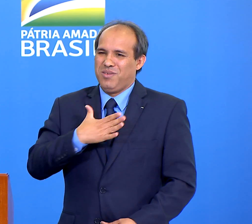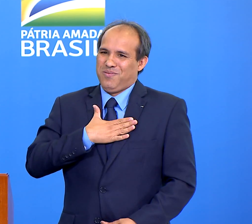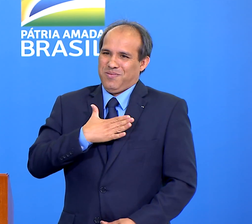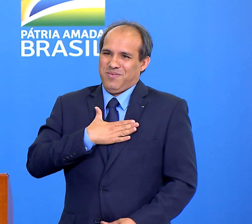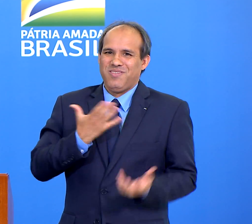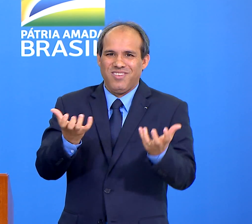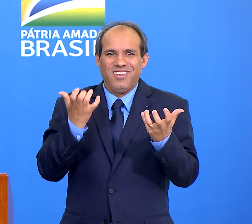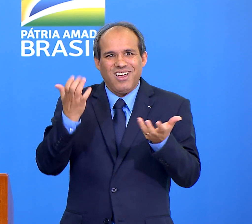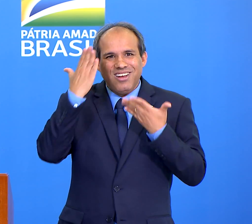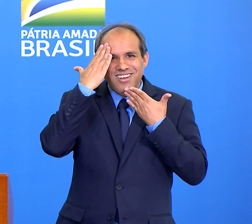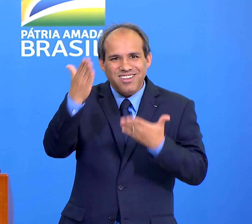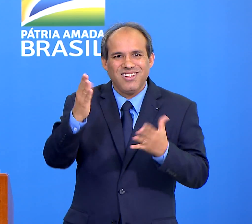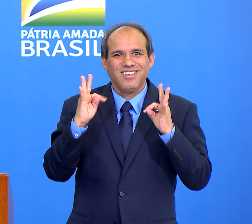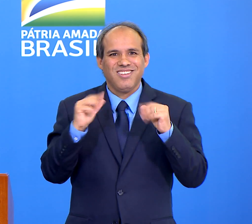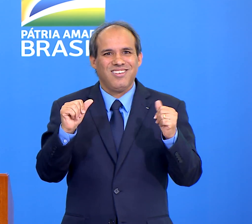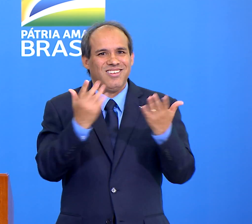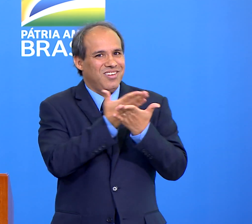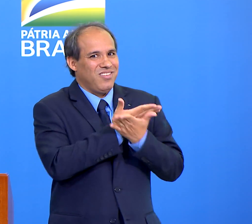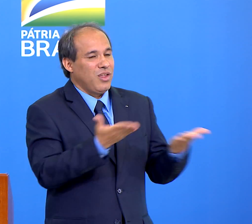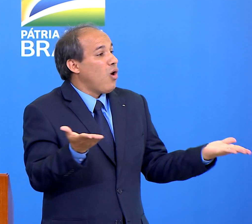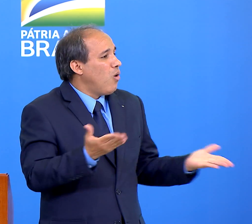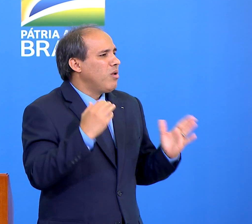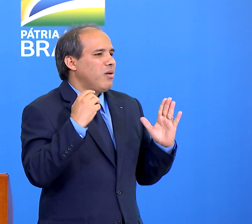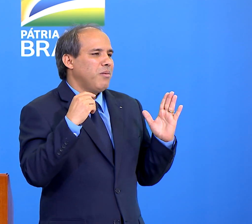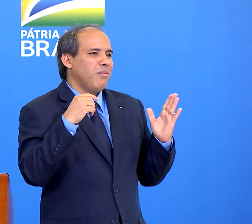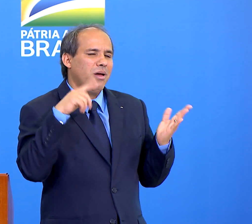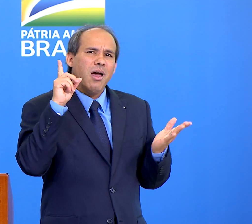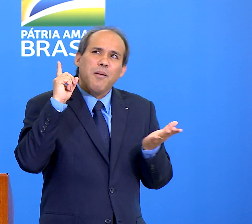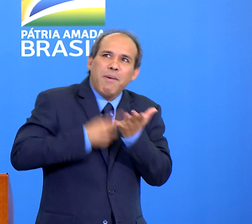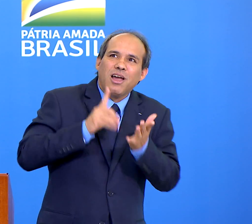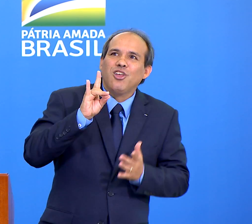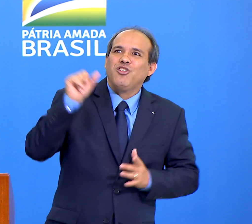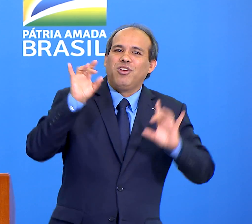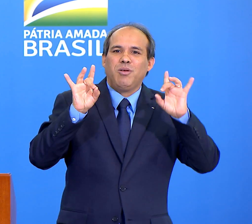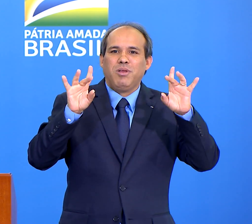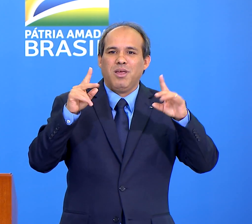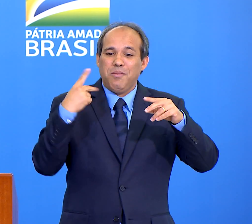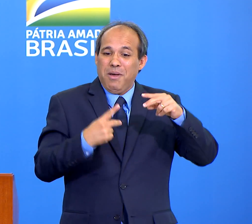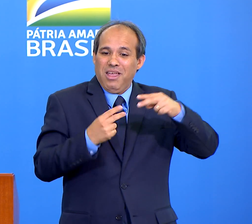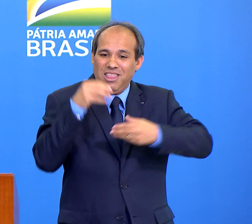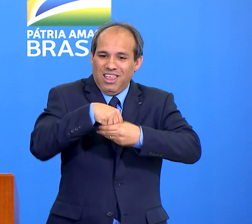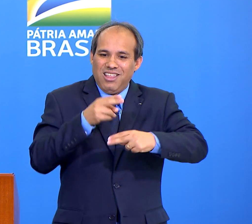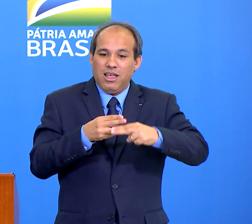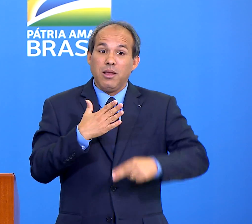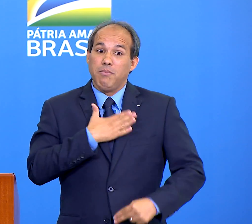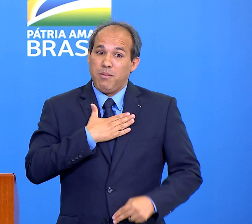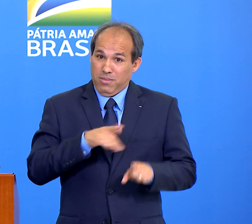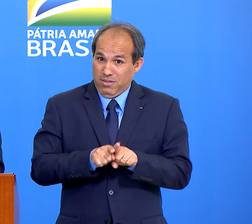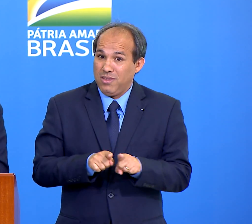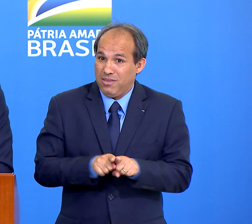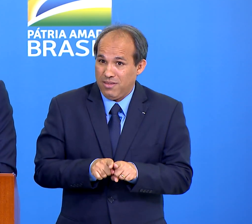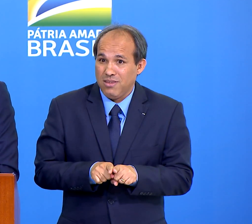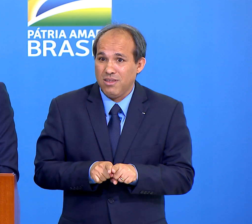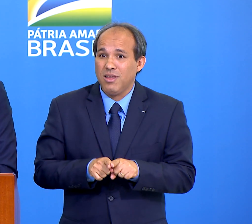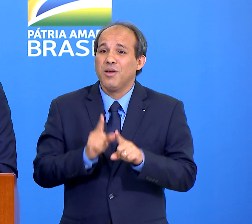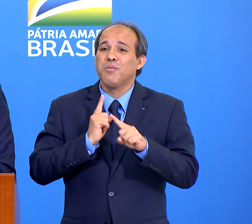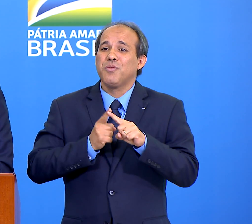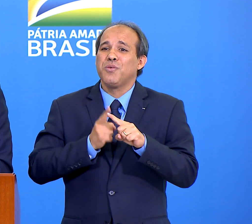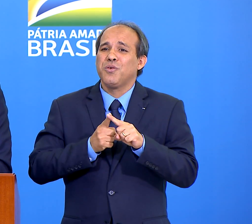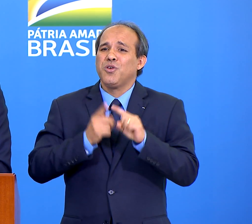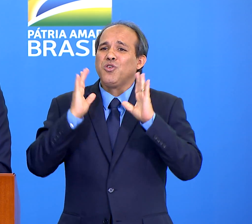então eu queria agradecer a todos vocês hoje é onde Alô especial para Caixa Econômica Federal para mim porque nós